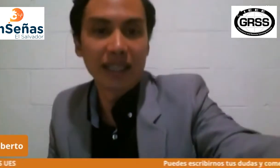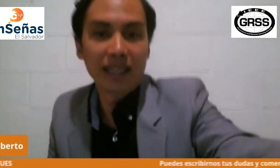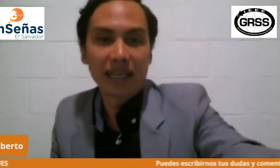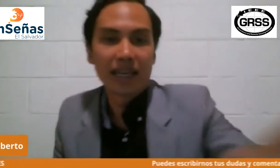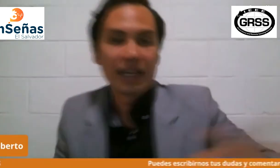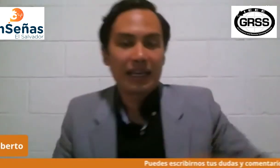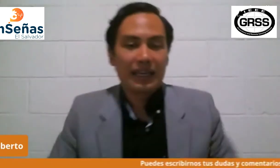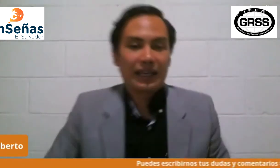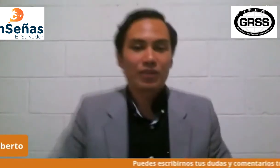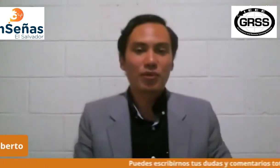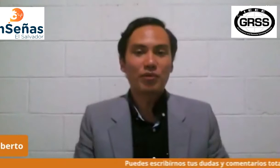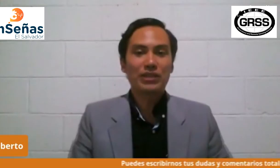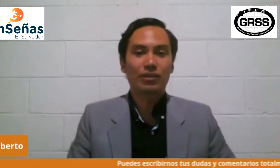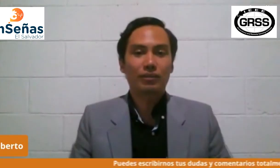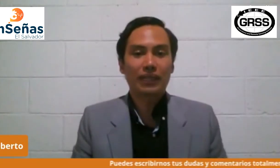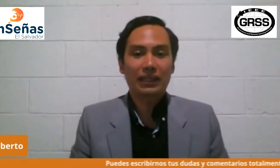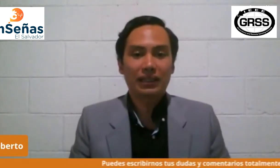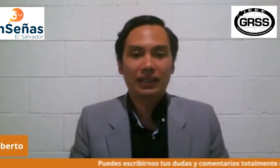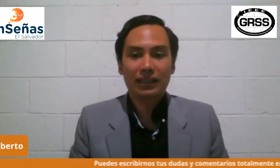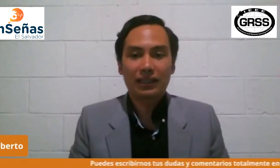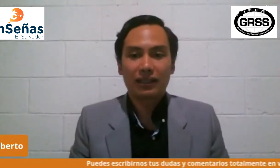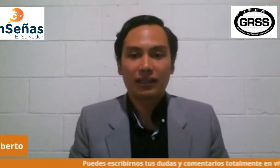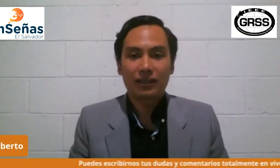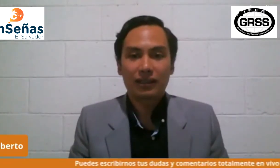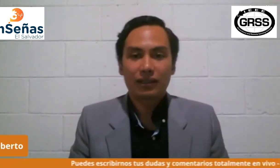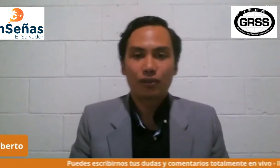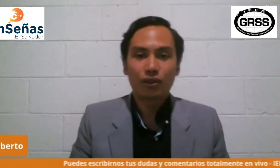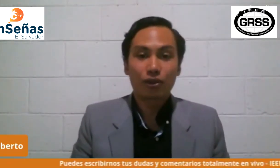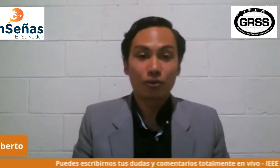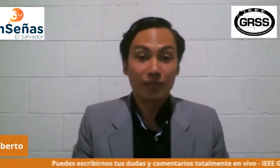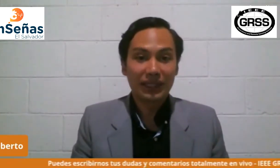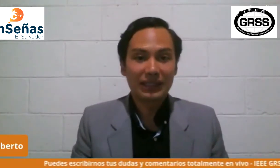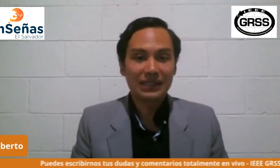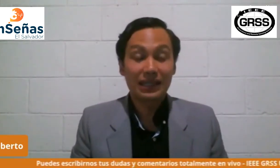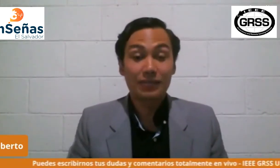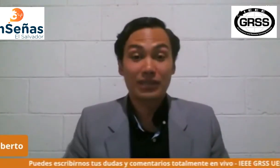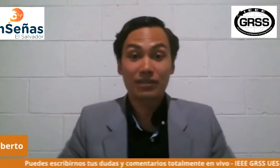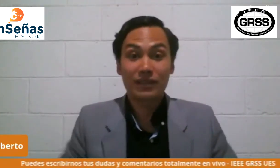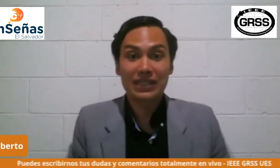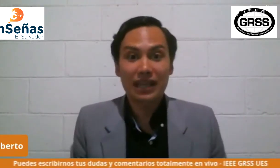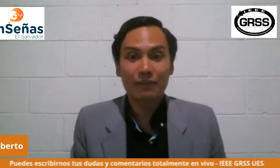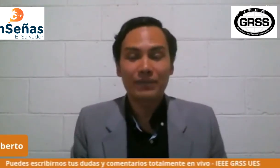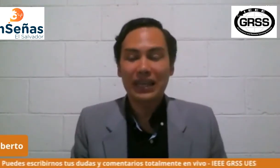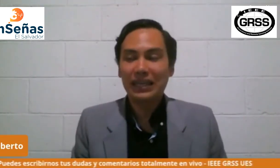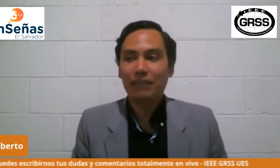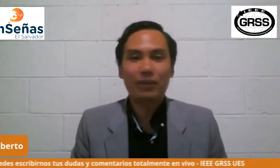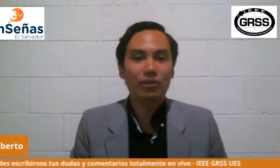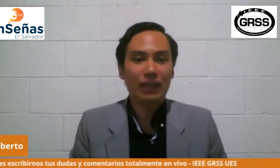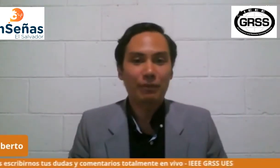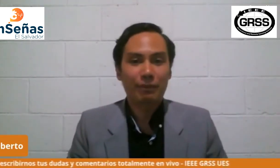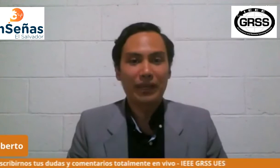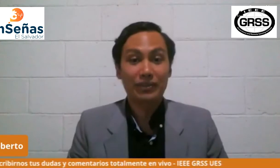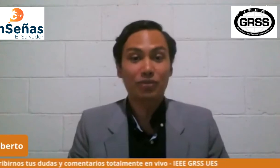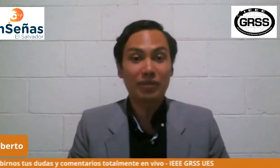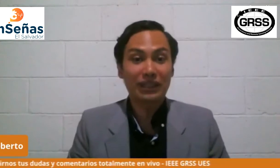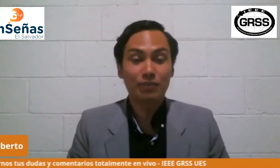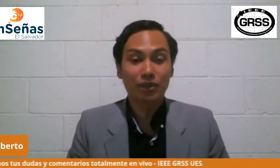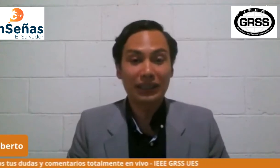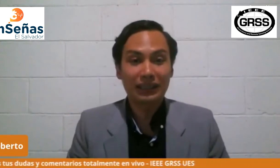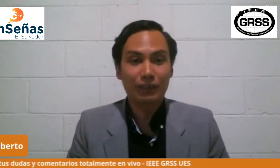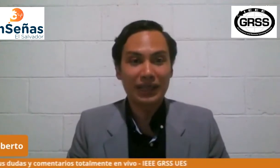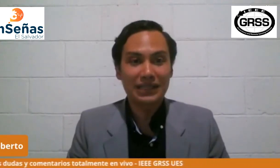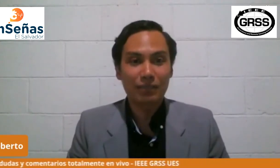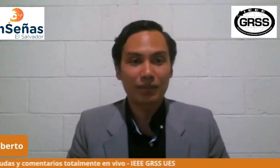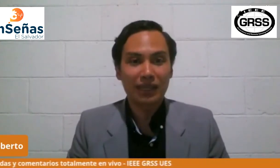ver, como hemos visto, uno de los componentes es la expresión facial y es sumamente